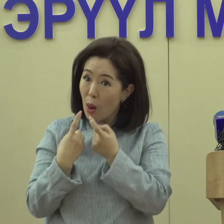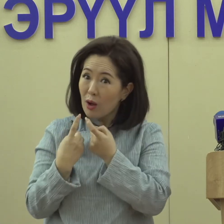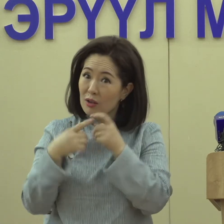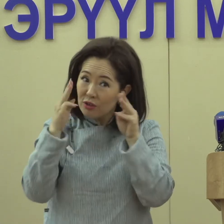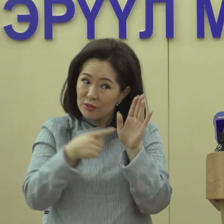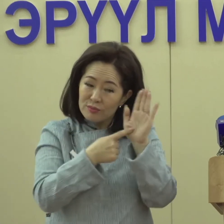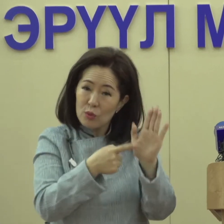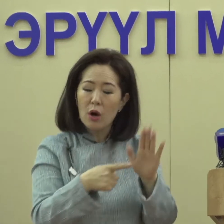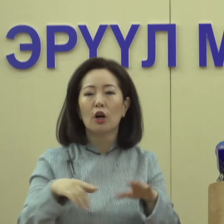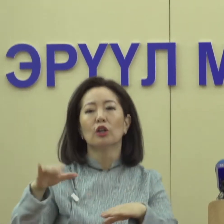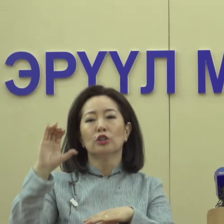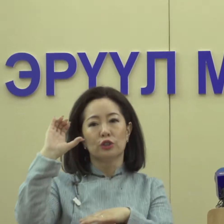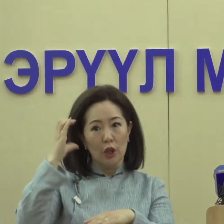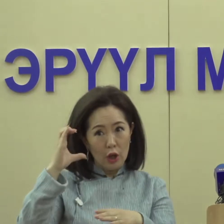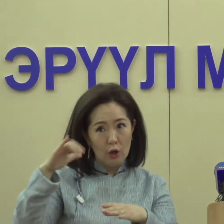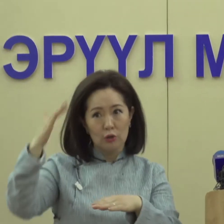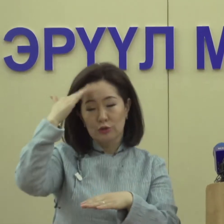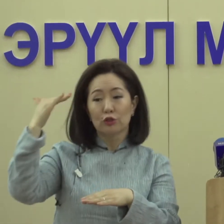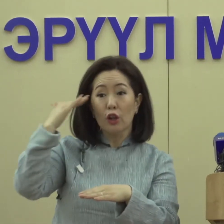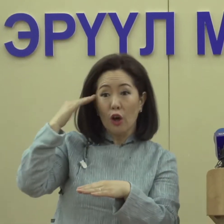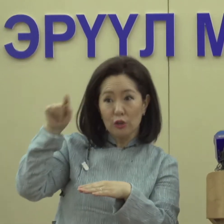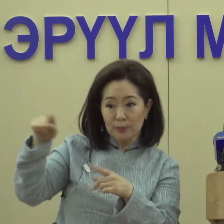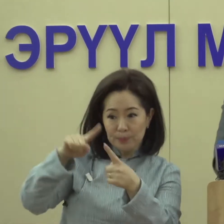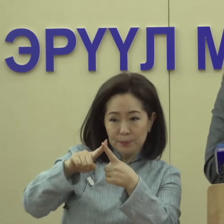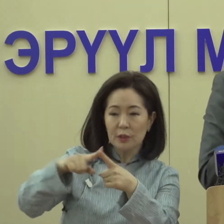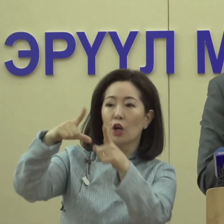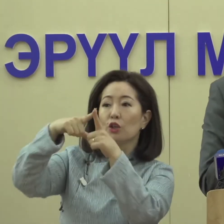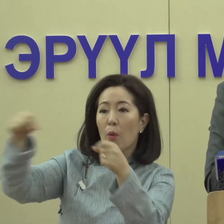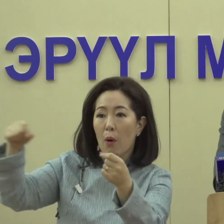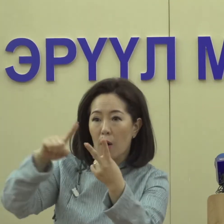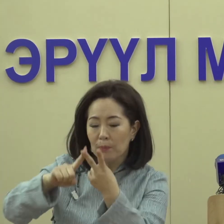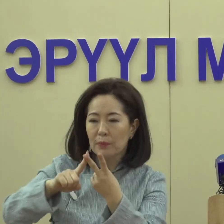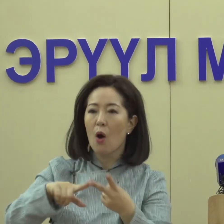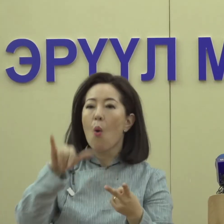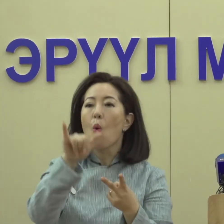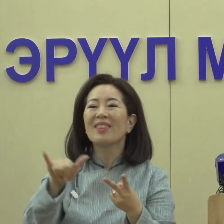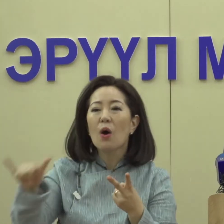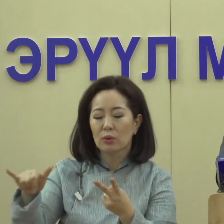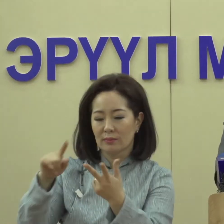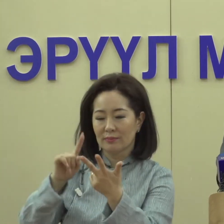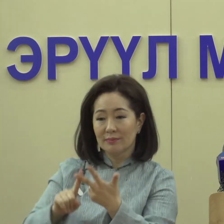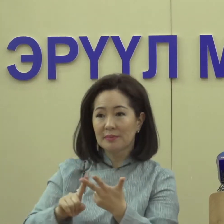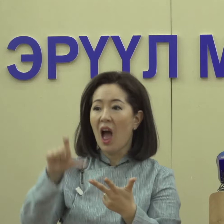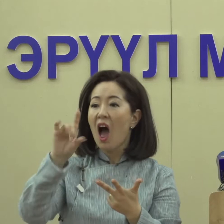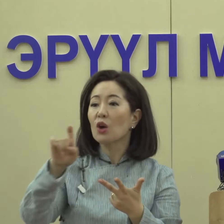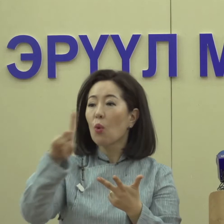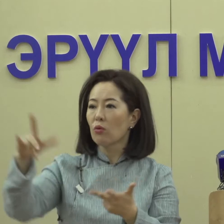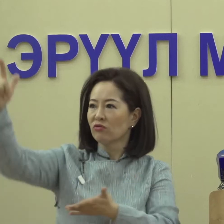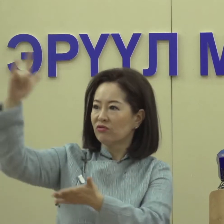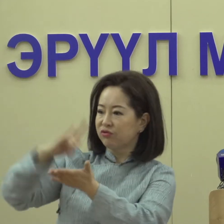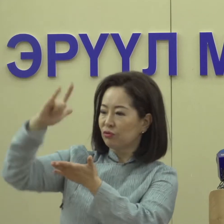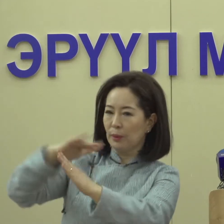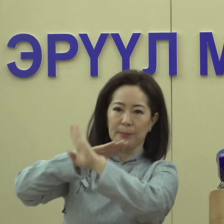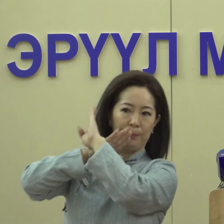бүгд нэр солигдсон улс, бүх Япон улс болон Улаан Уд эрхүү чиглэлийн бүх нислэгийг зохицуулсан